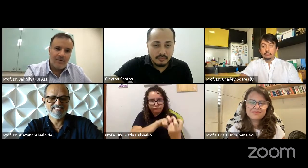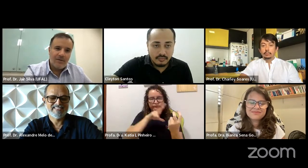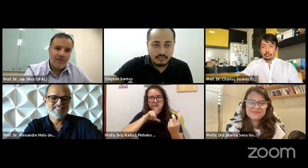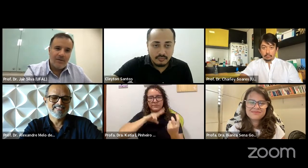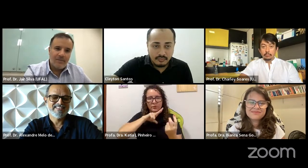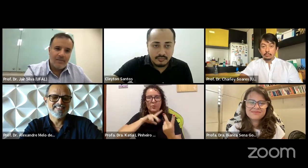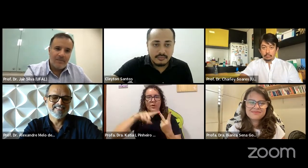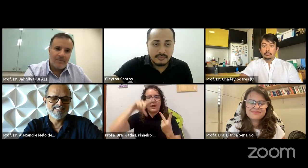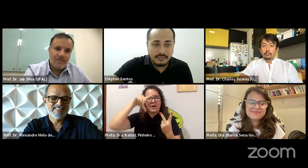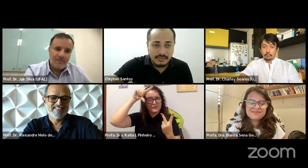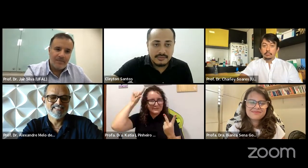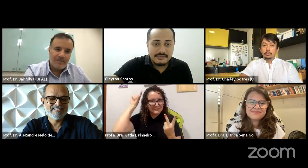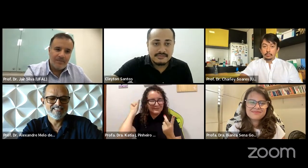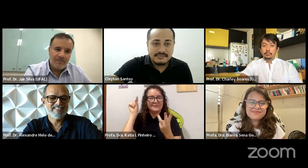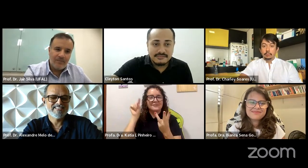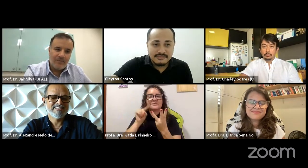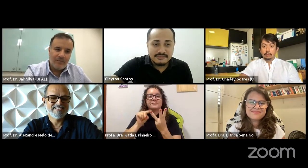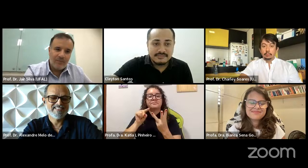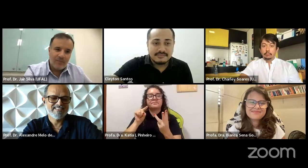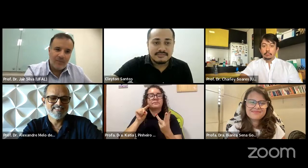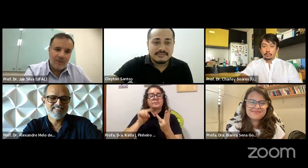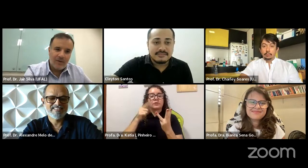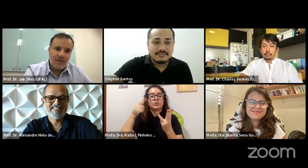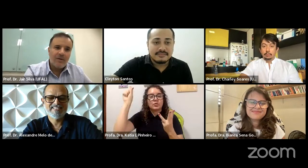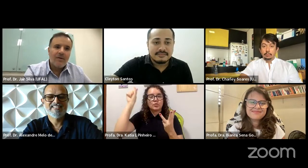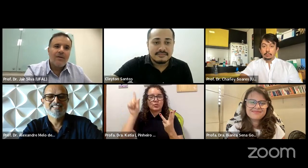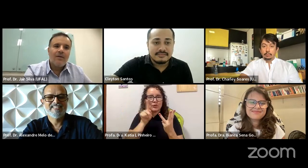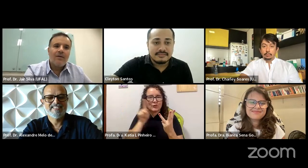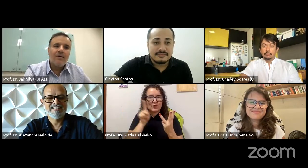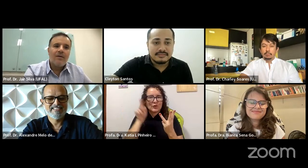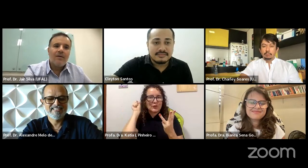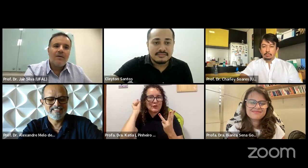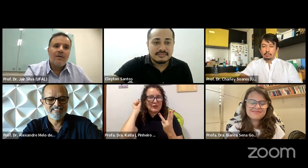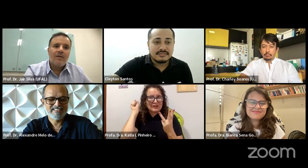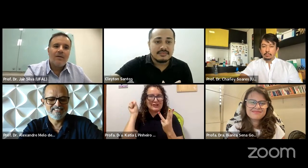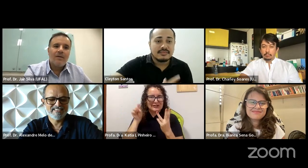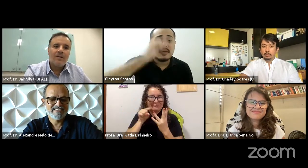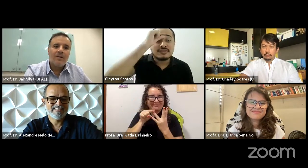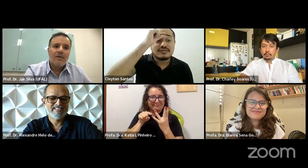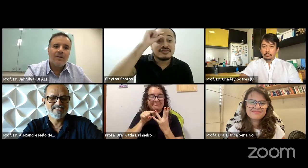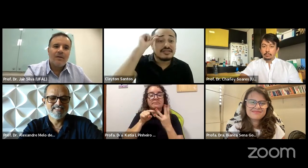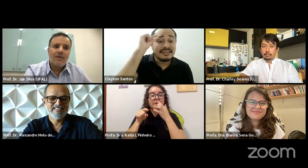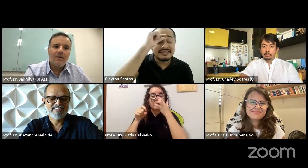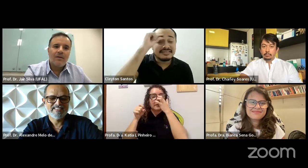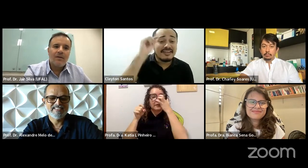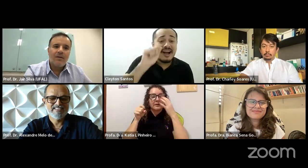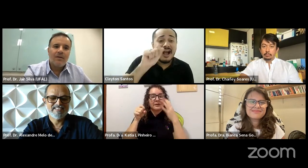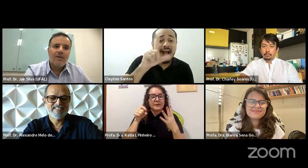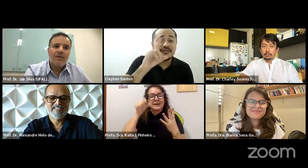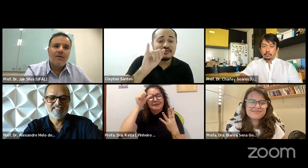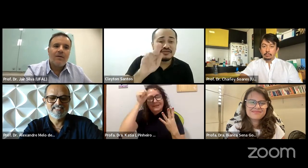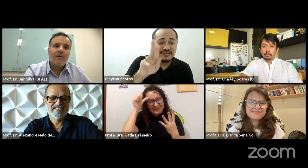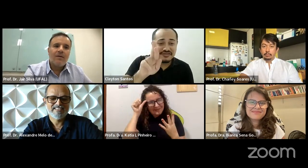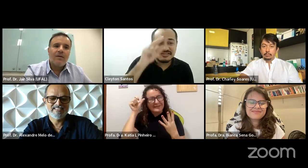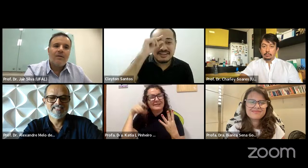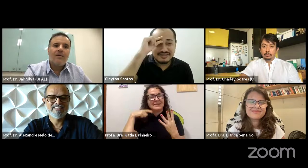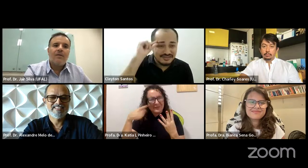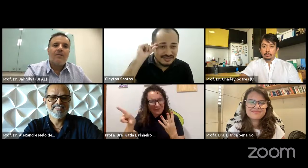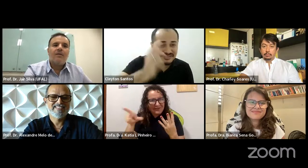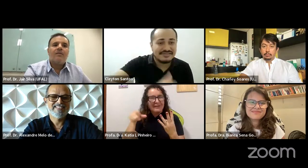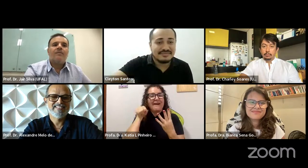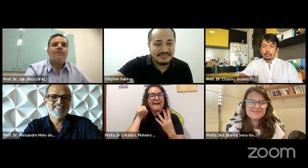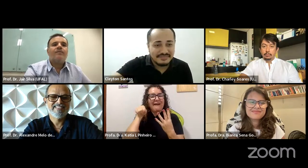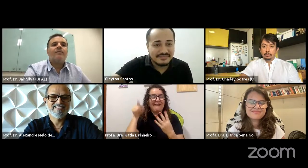né? Teve essa questão do professor Charles também, que não pôde participar da qualificação. Também teve uma